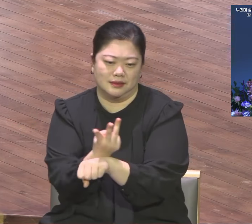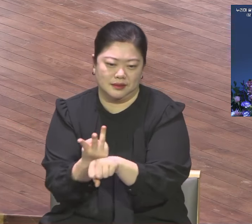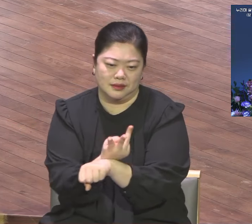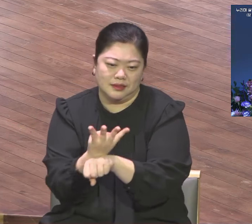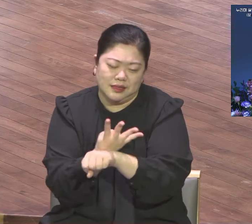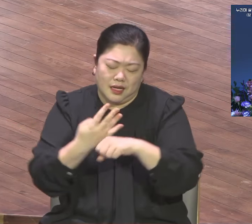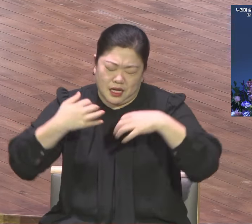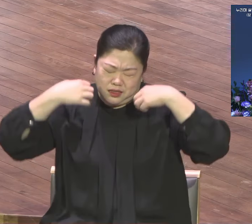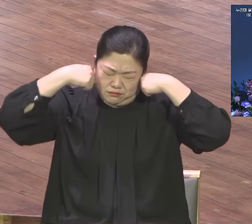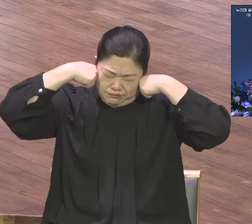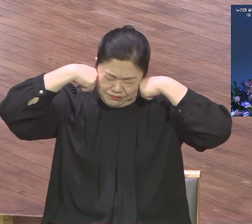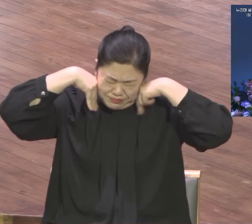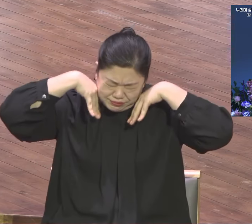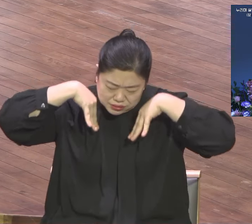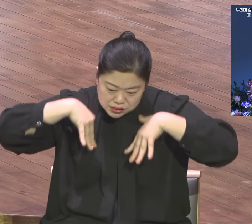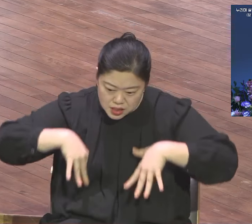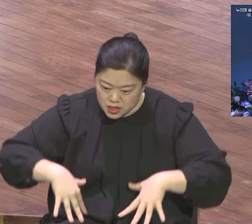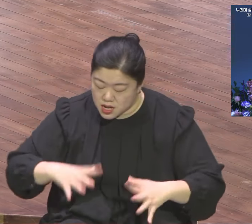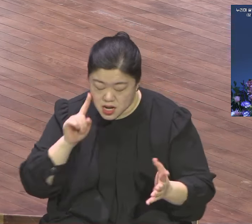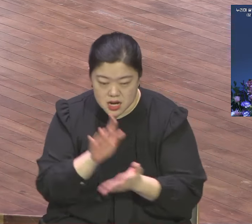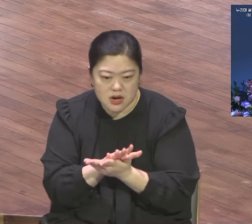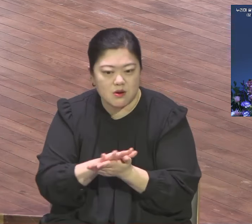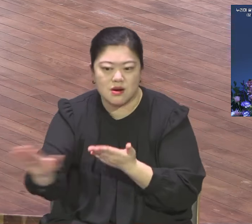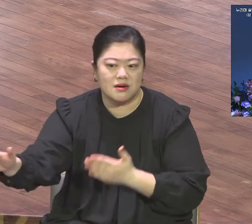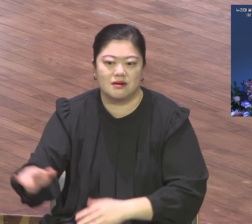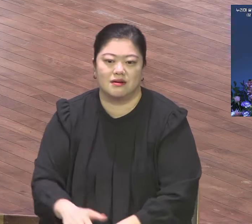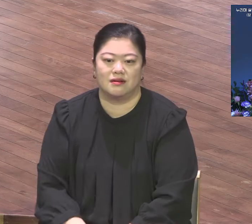쫙 나지요. 그리고 탁구를 그렇게